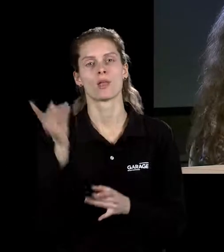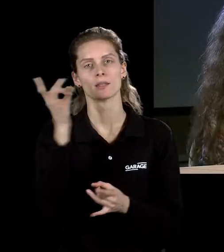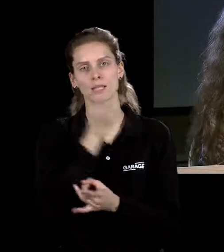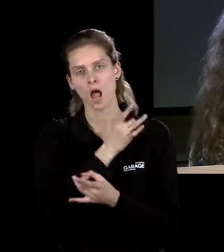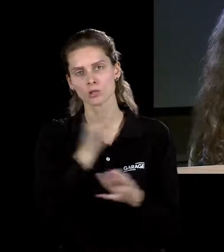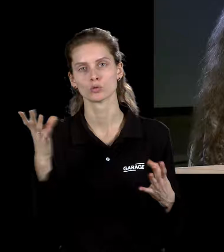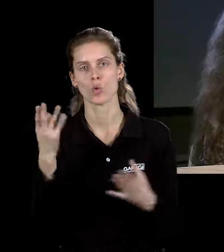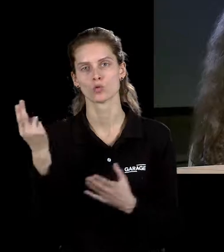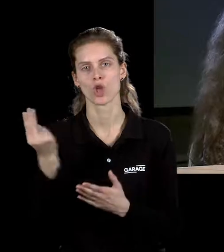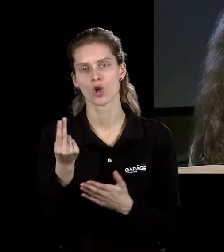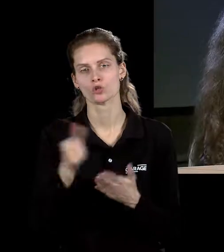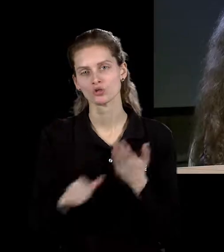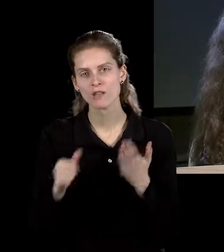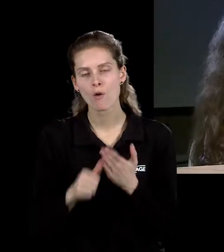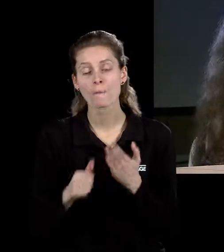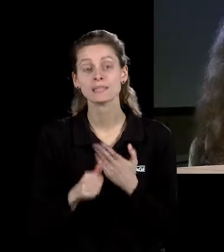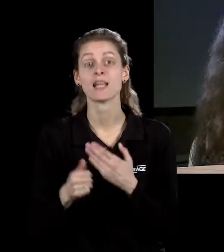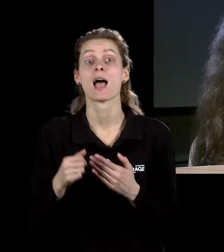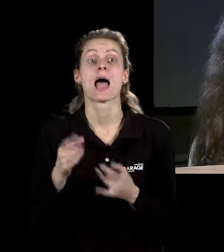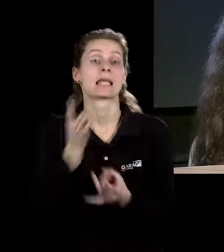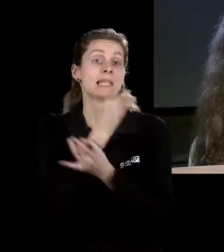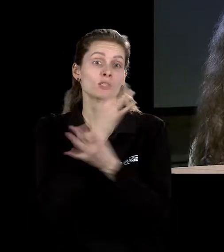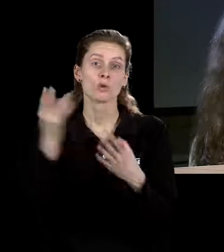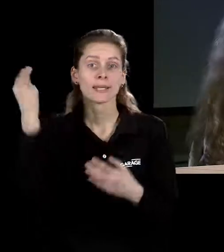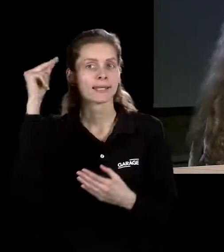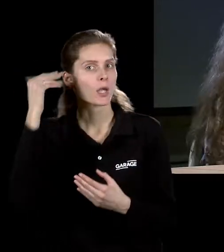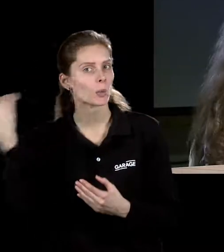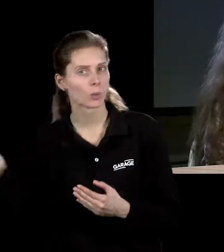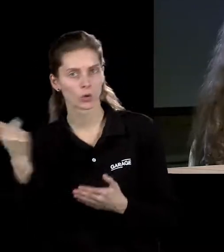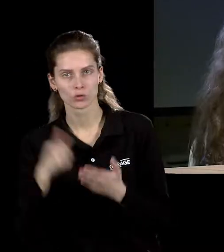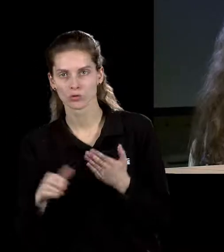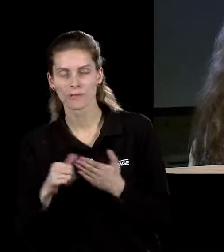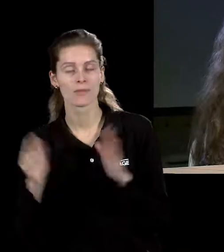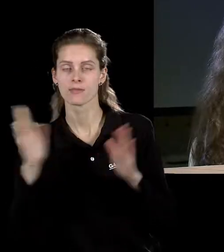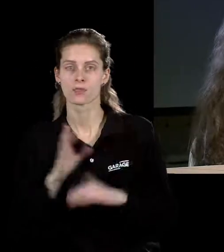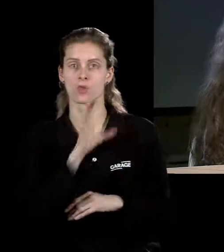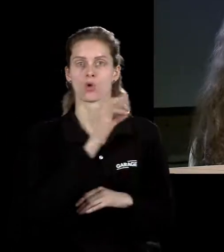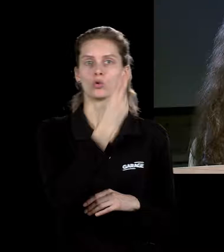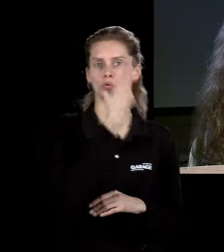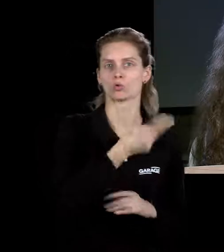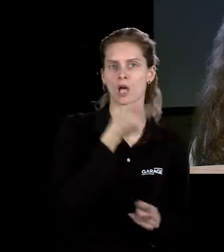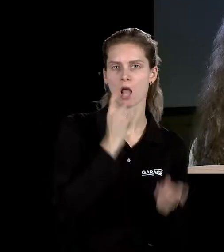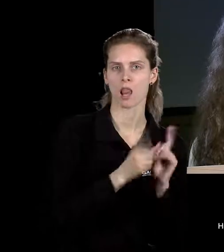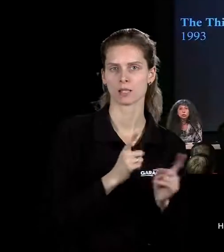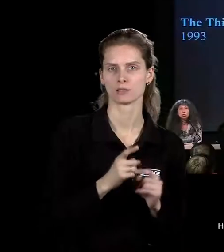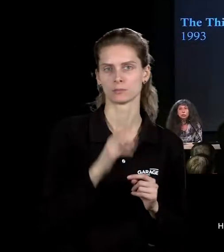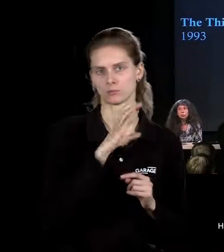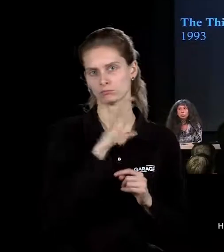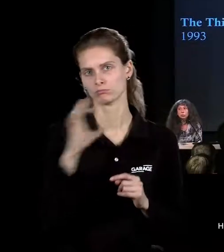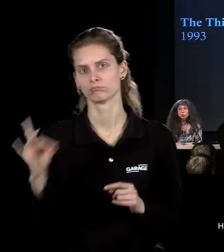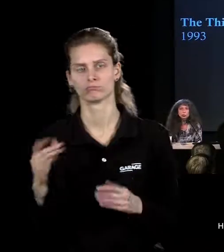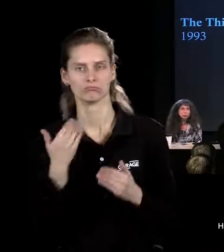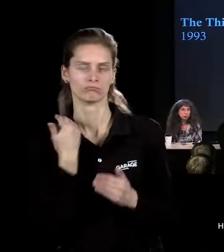живопись, причем традиционная живопись имелась в виду не традиционная китайская живопись, а имелся в виду соцреализм такой советского толка,